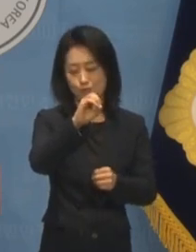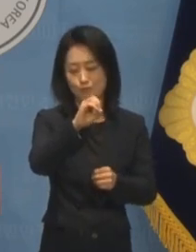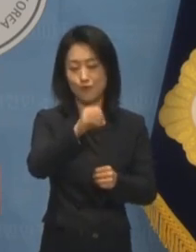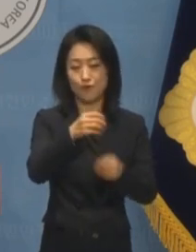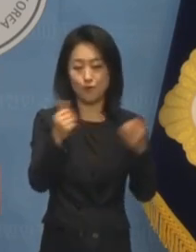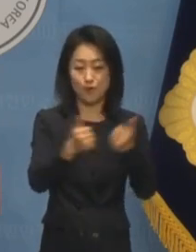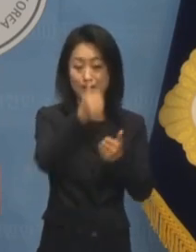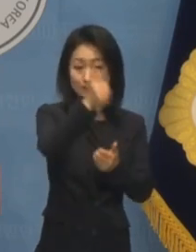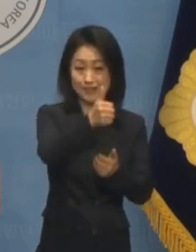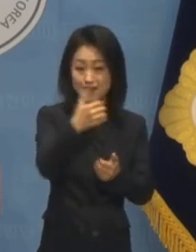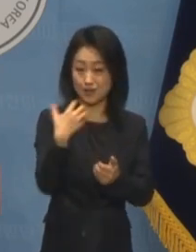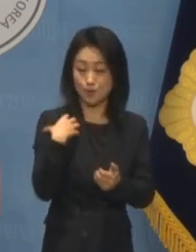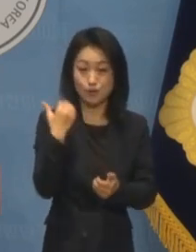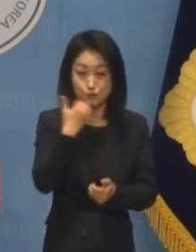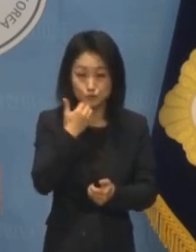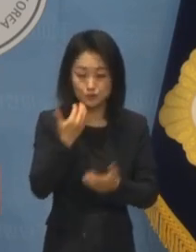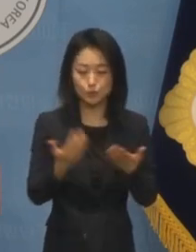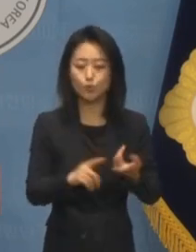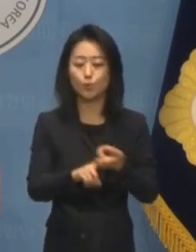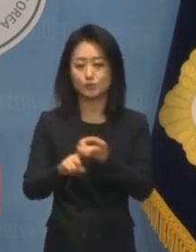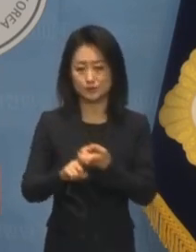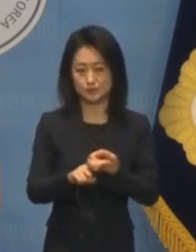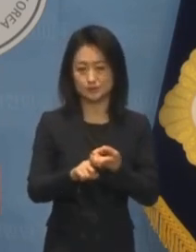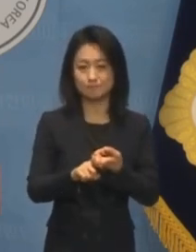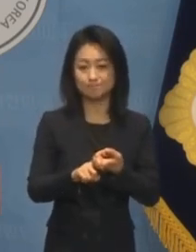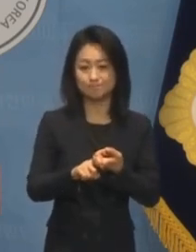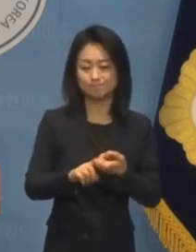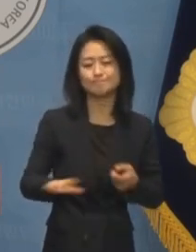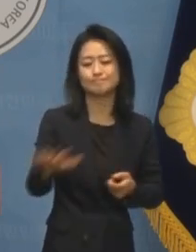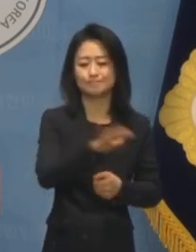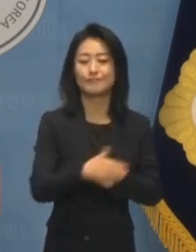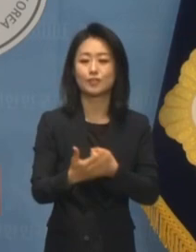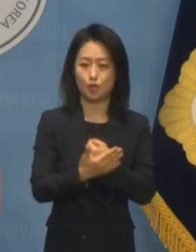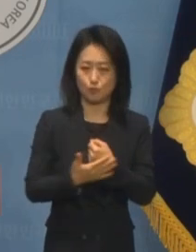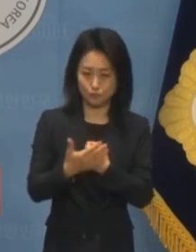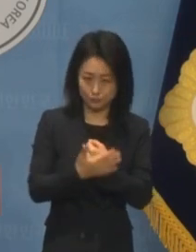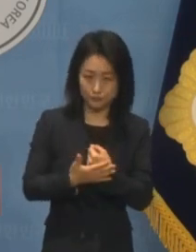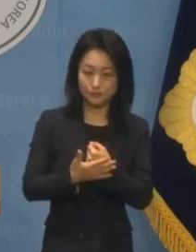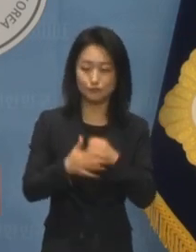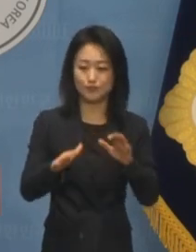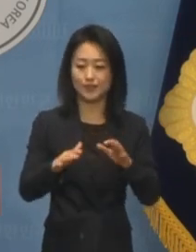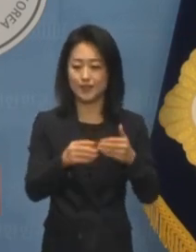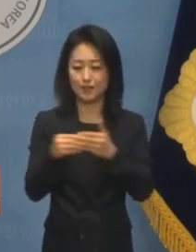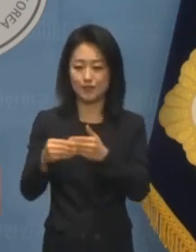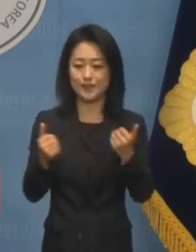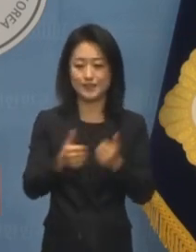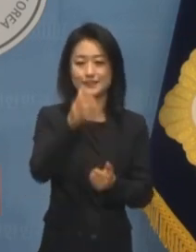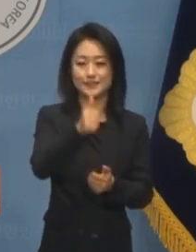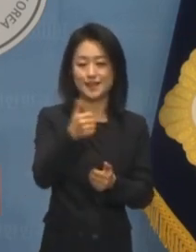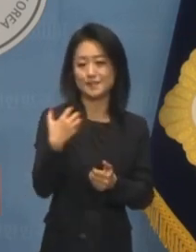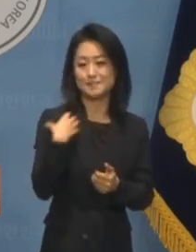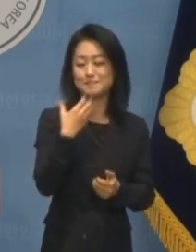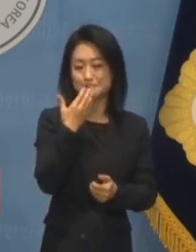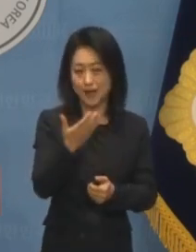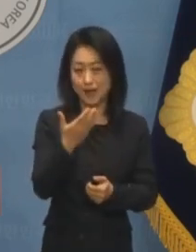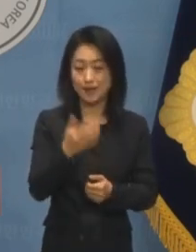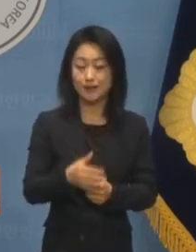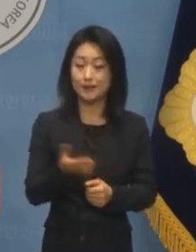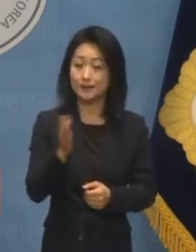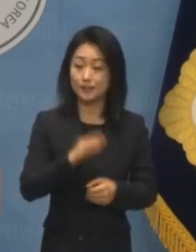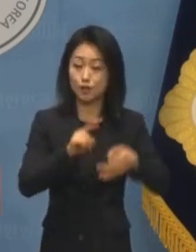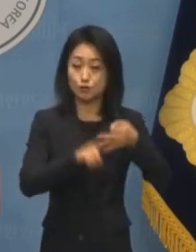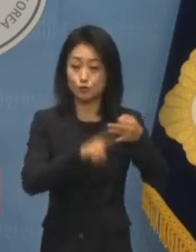한국노총 그리고 우리 모든 노동자들의 분투 덕분입니다. 이런 상황에서도 조금의 부끄러움도